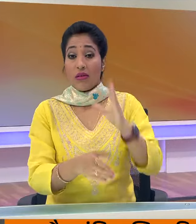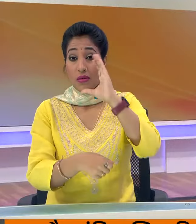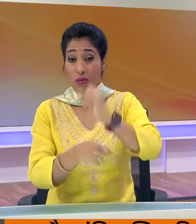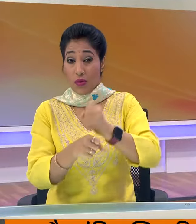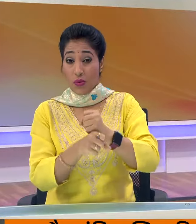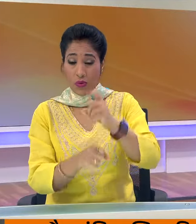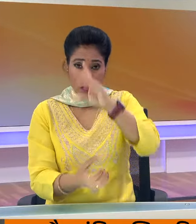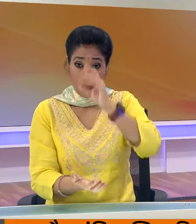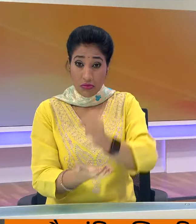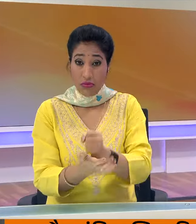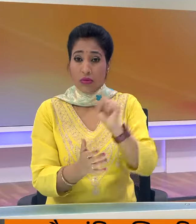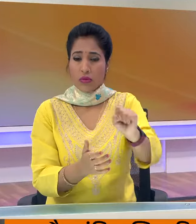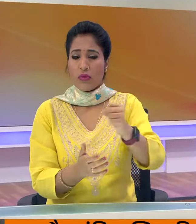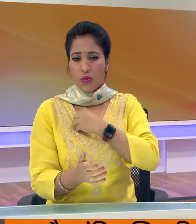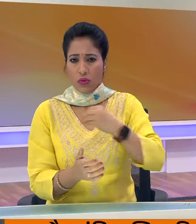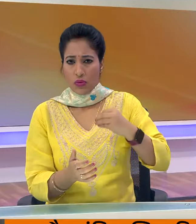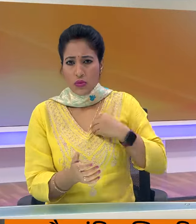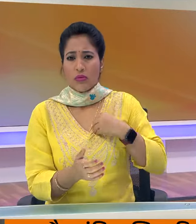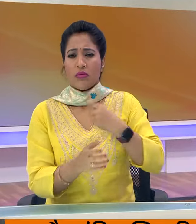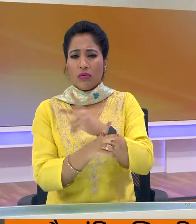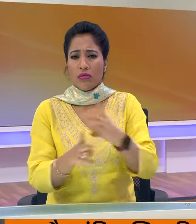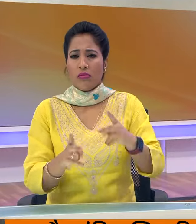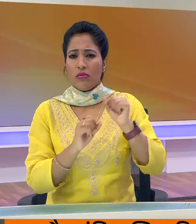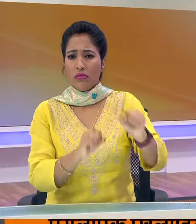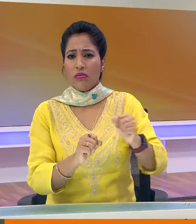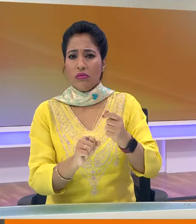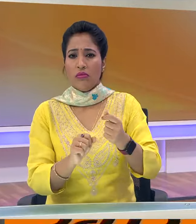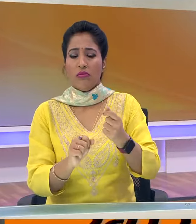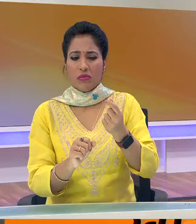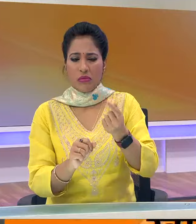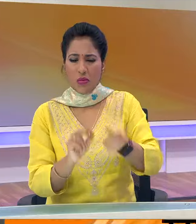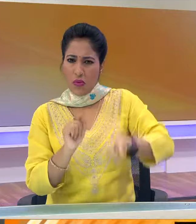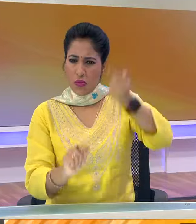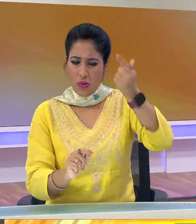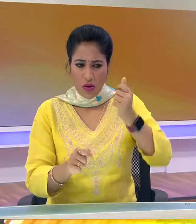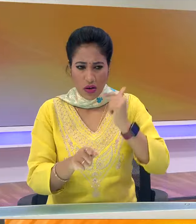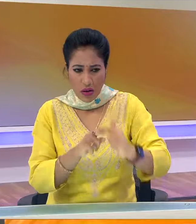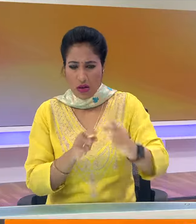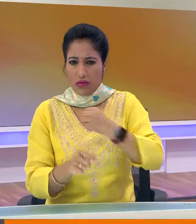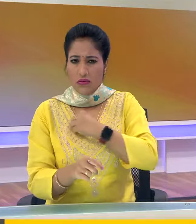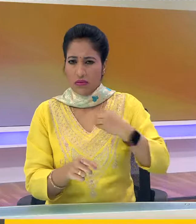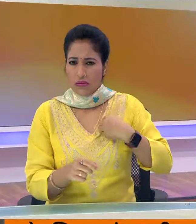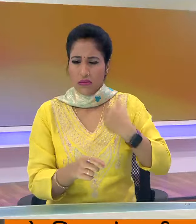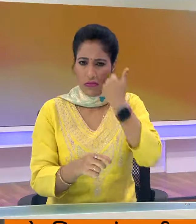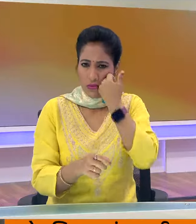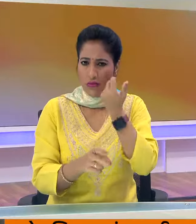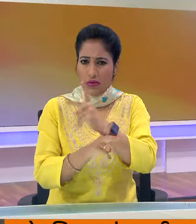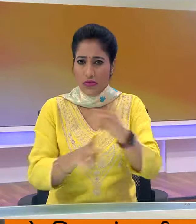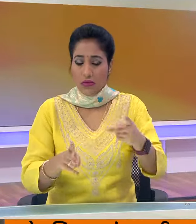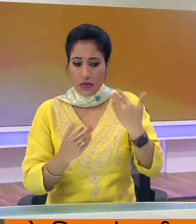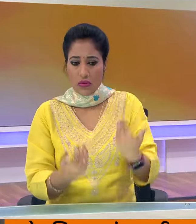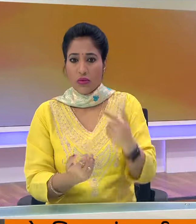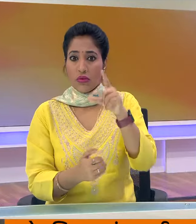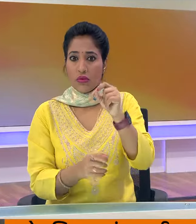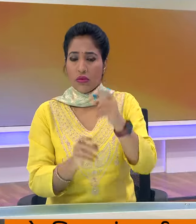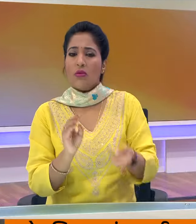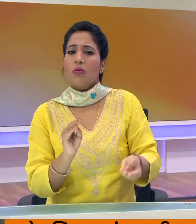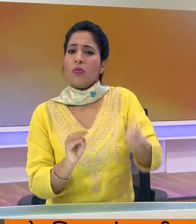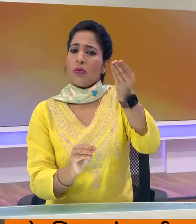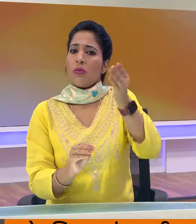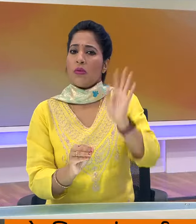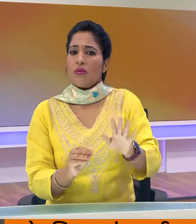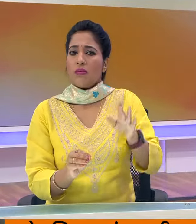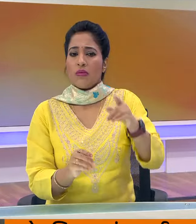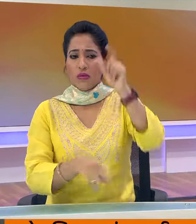ने जो वो किया है, तो हॉस्पिटल्स की वजह से वो ज़्यादा पैसे पड़ते थे सबको, वो जो कैशलेस योजना है अभी वो 10 साल एक्सटेंशन किया है,